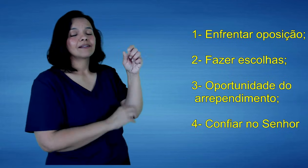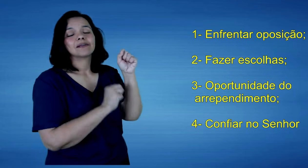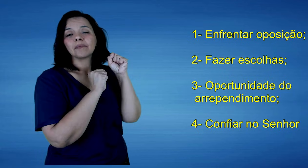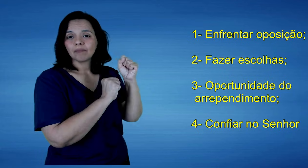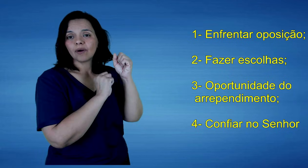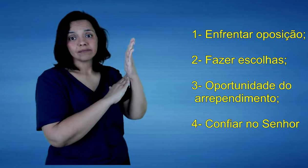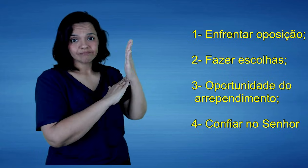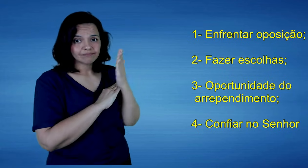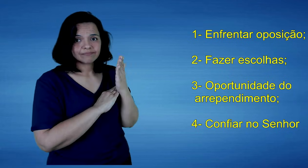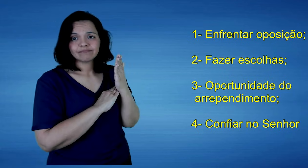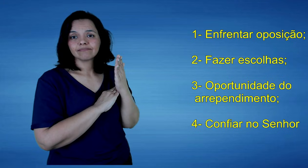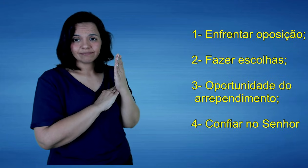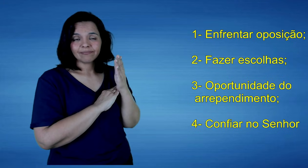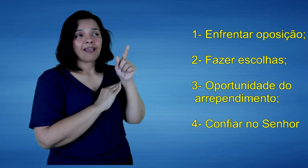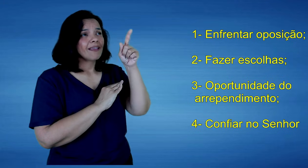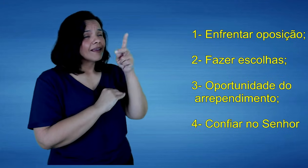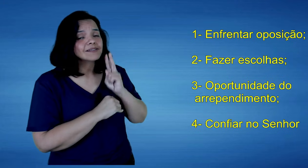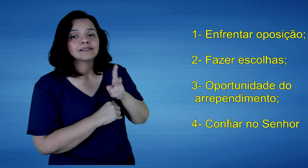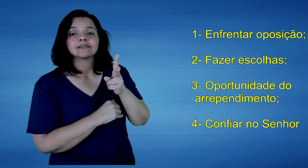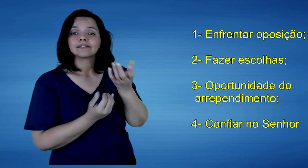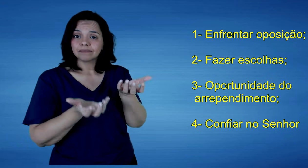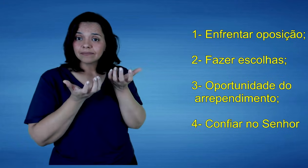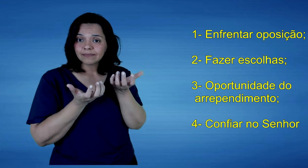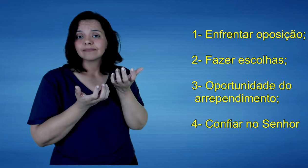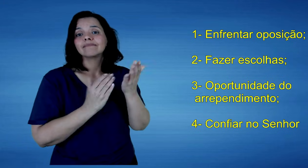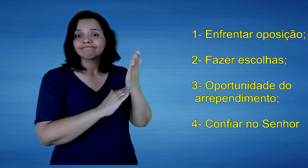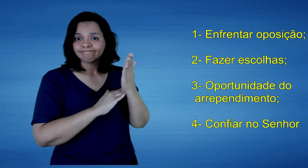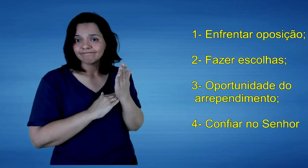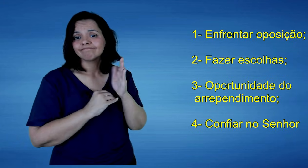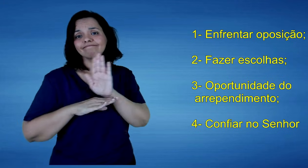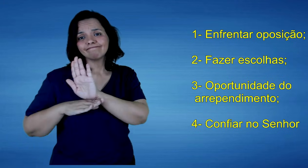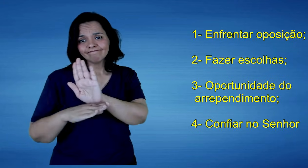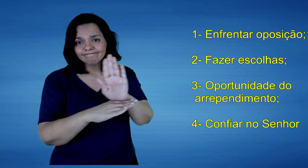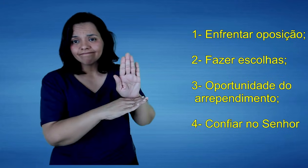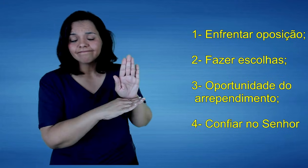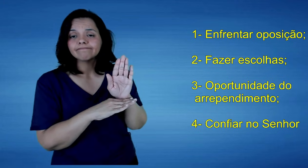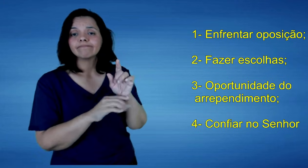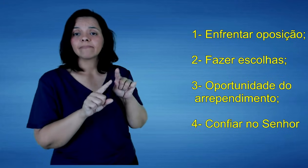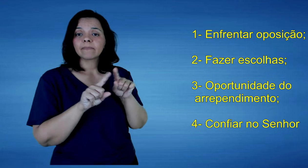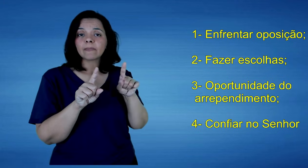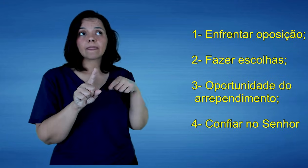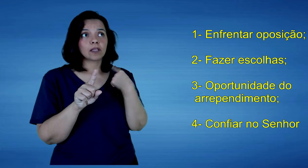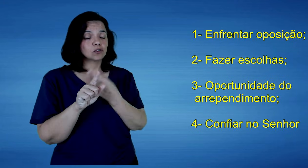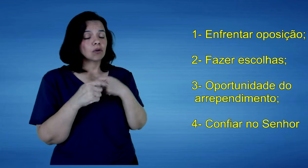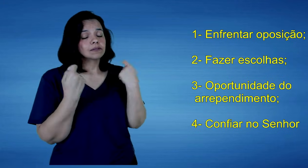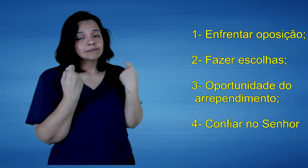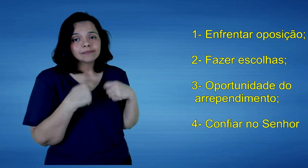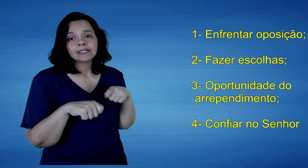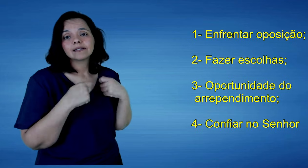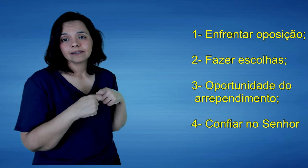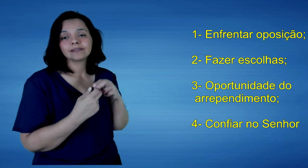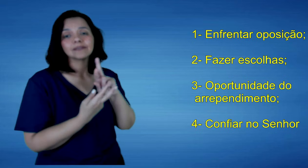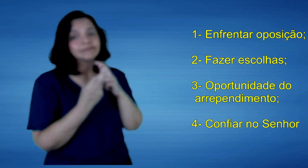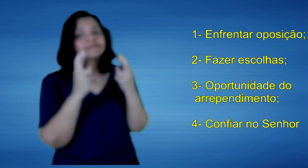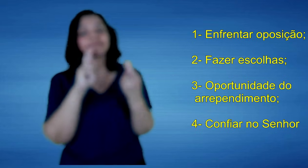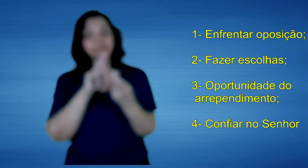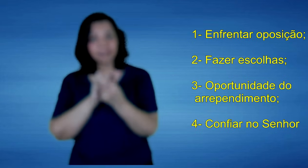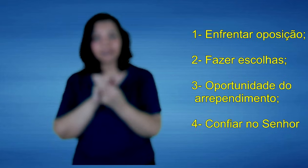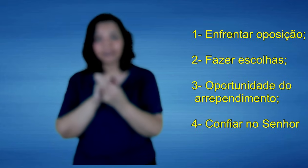Jesus Cristo é o nosso advogado, ele nos entende, ele nos conhece. E ele quer nos ajudar, quer ajudar todos nós. Então, por